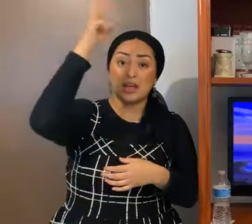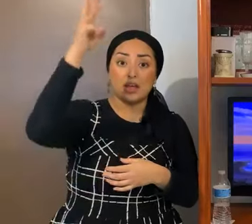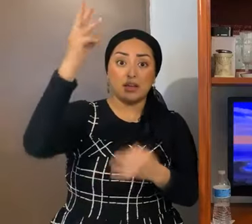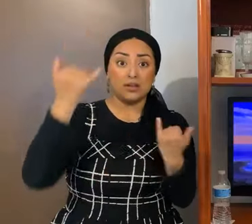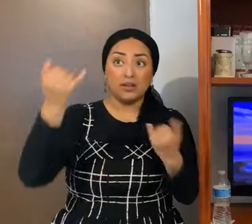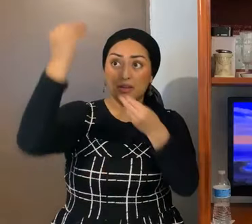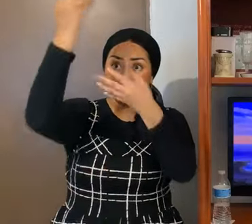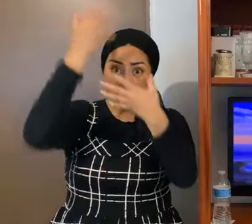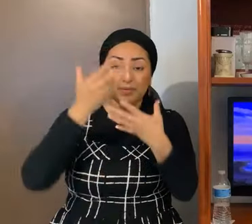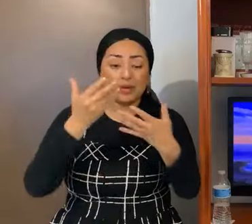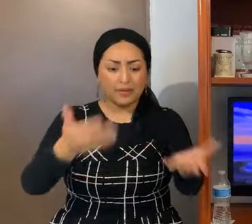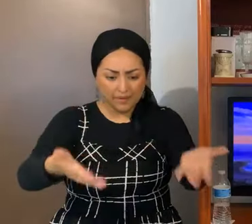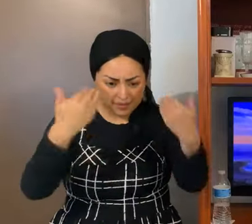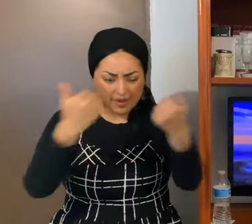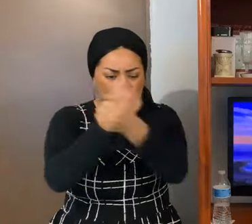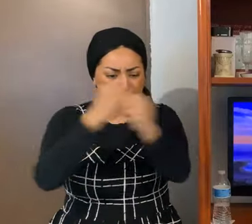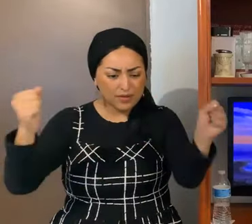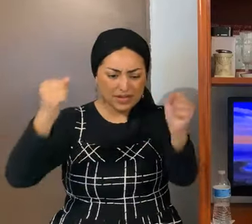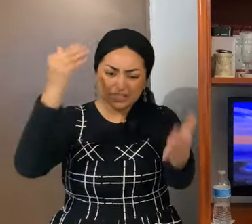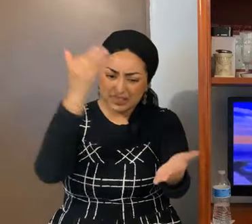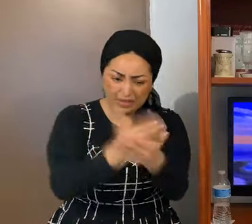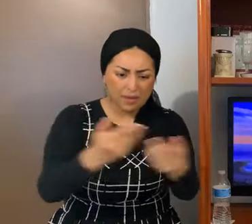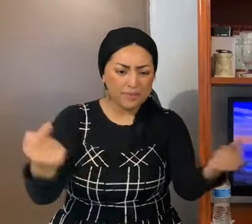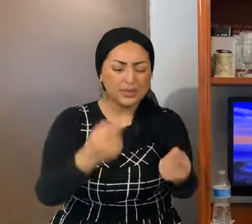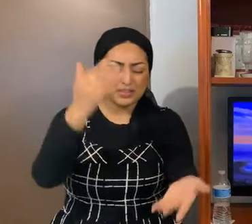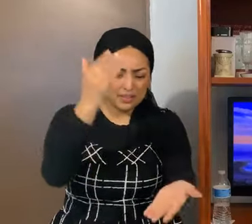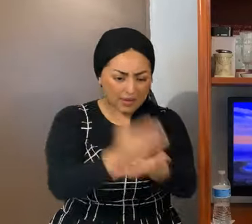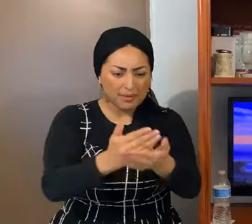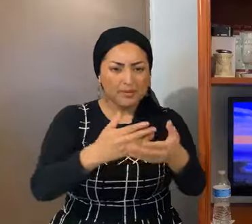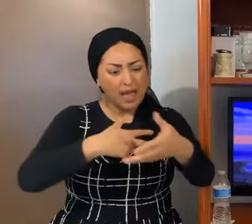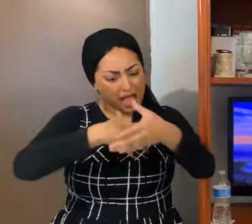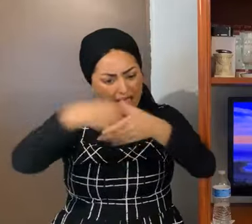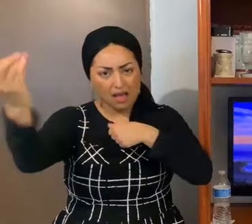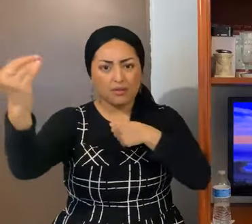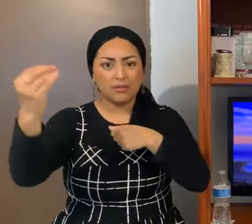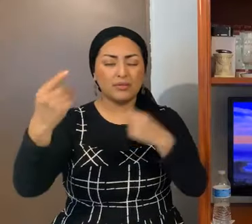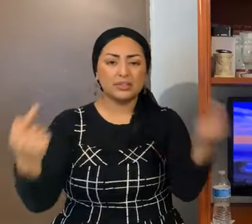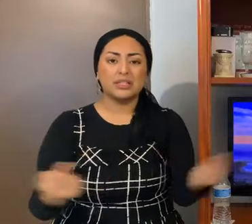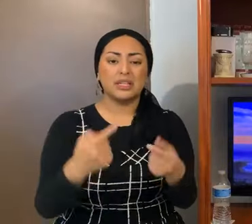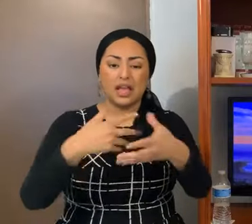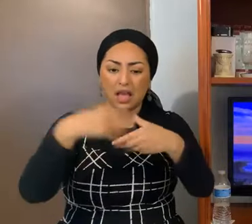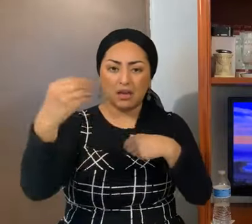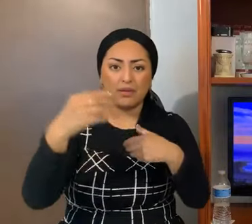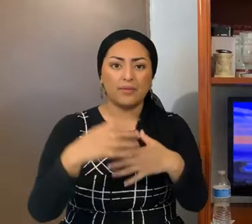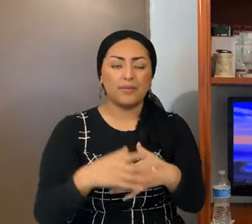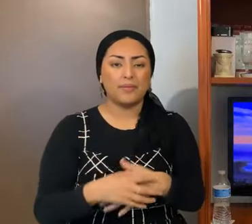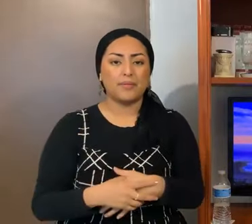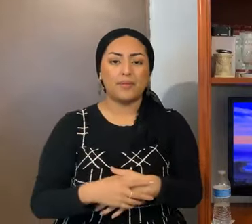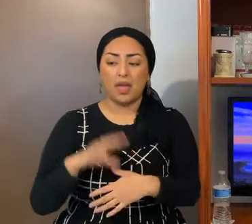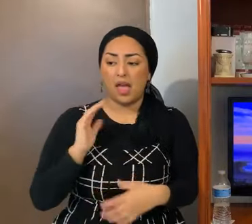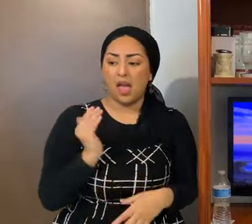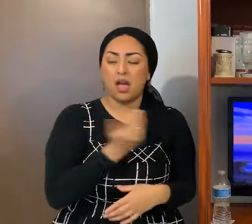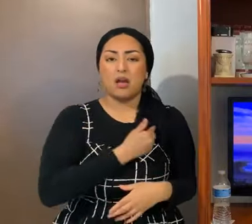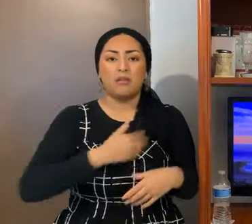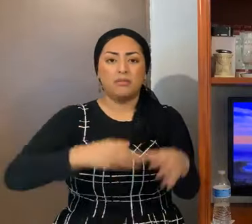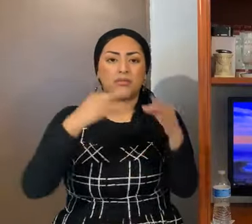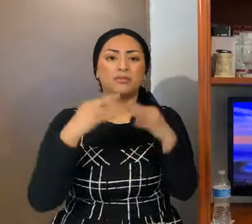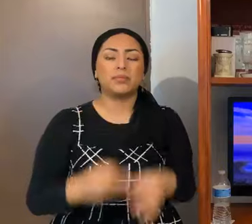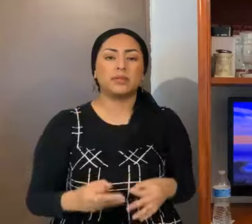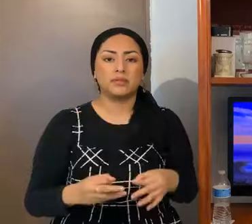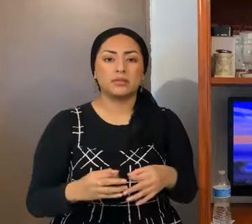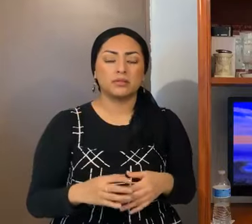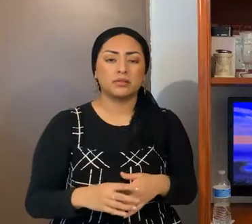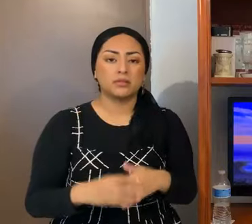libre. ¿Querrán todos salir? ¿Querrán todos ser libres? Si es así, cuando se sale